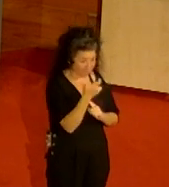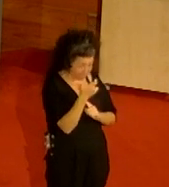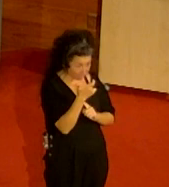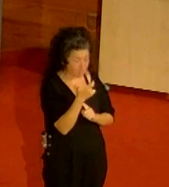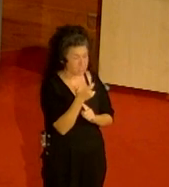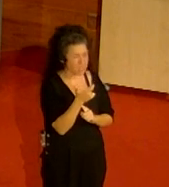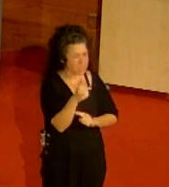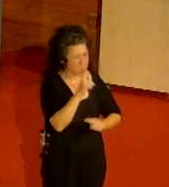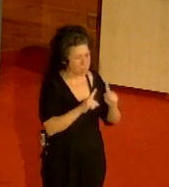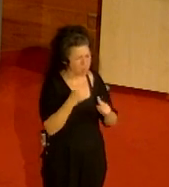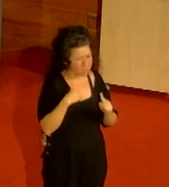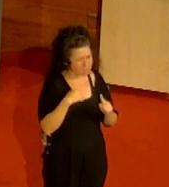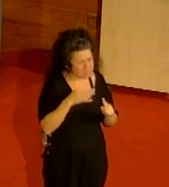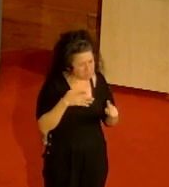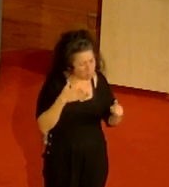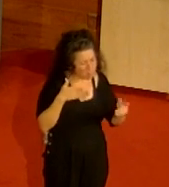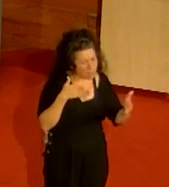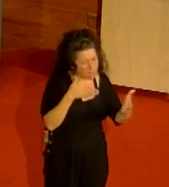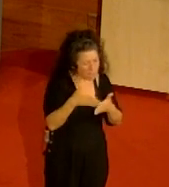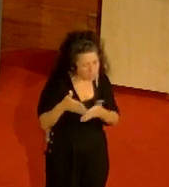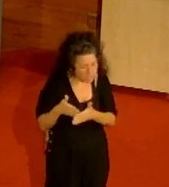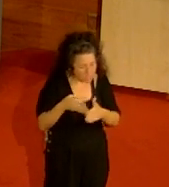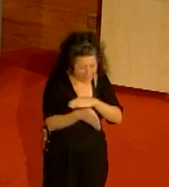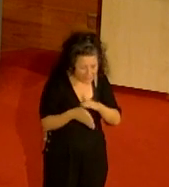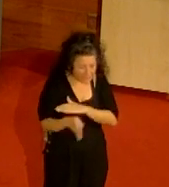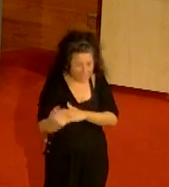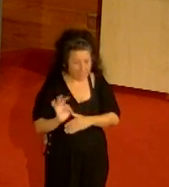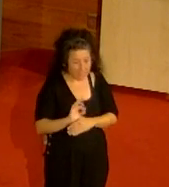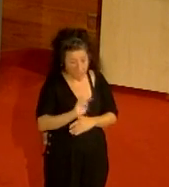problemas para conseguir visados para esto. Espera, ya te hago la otra, está bien.